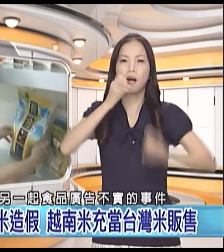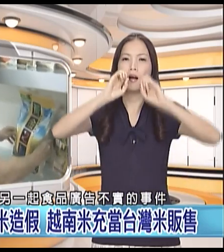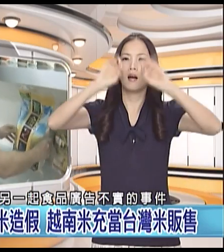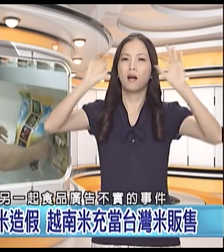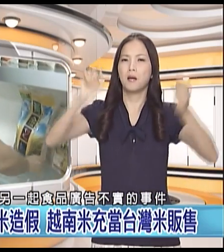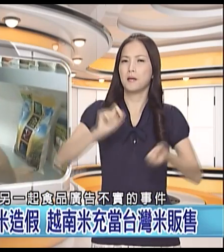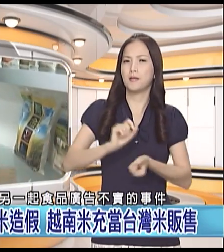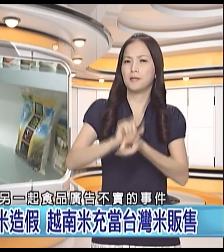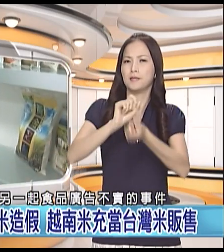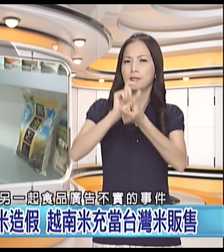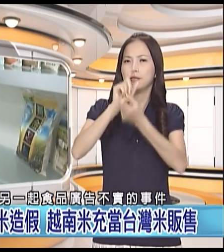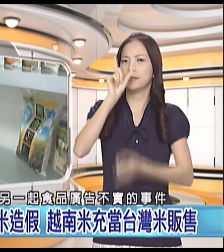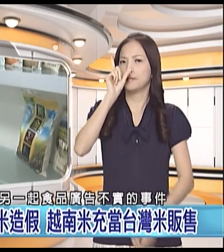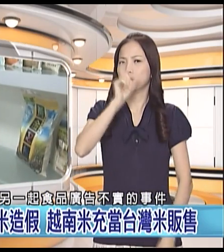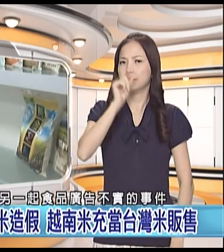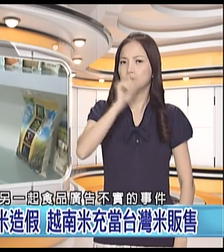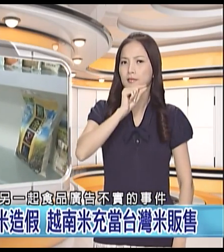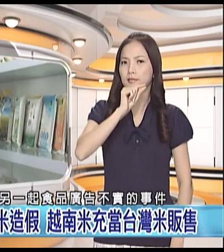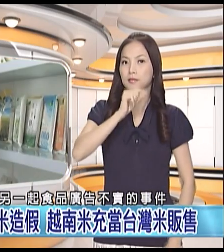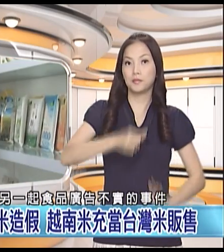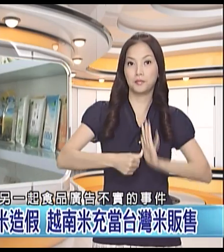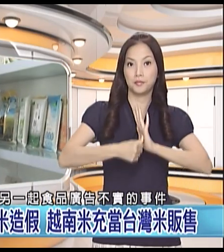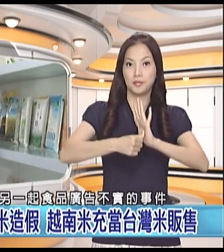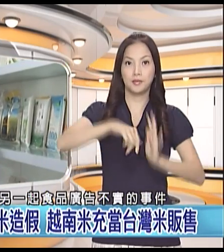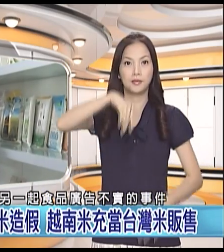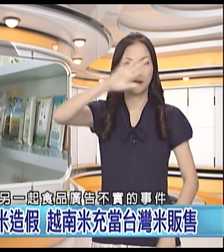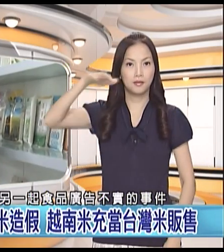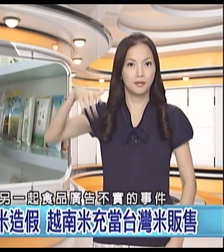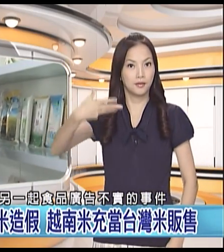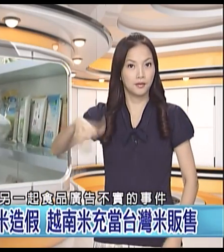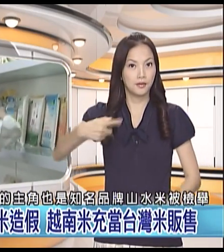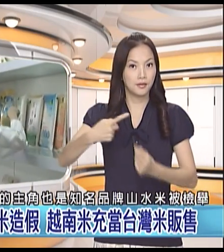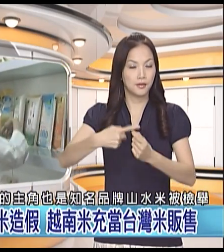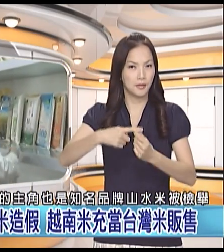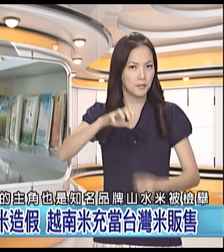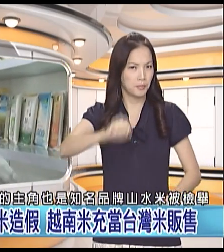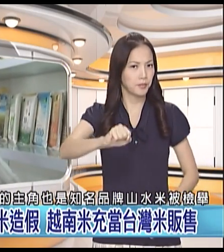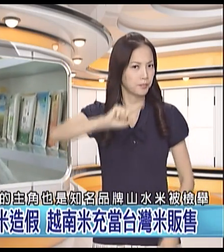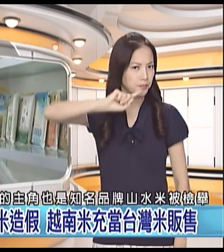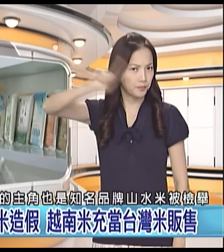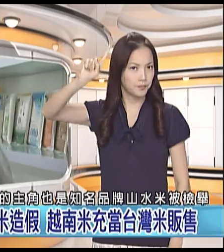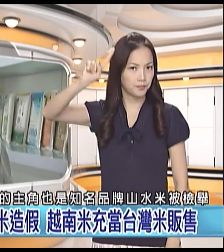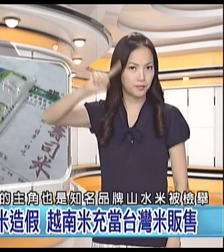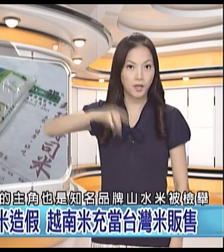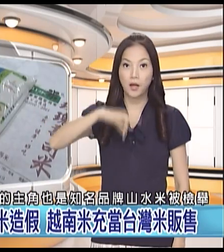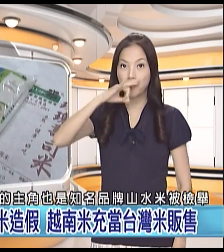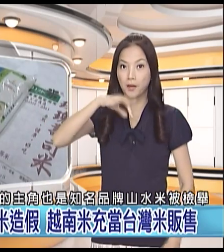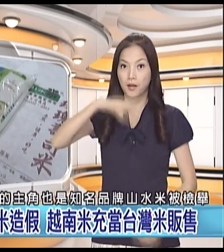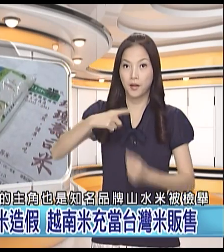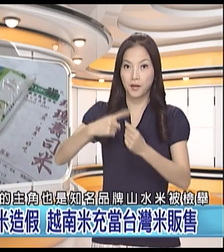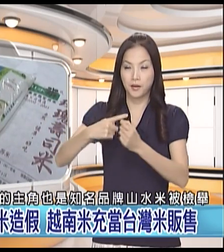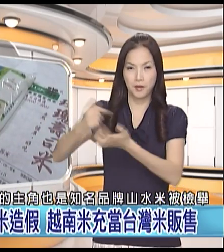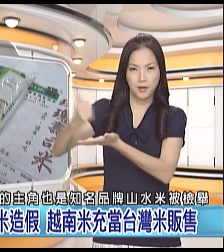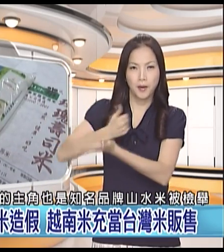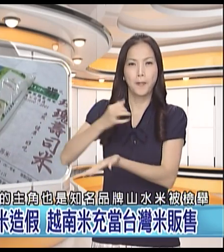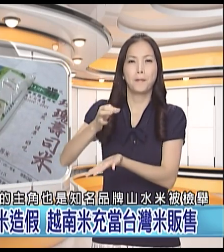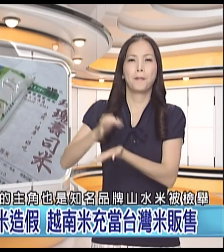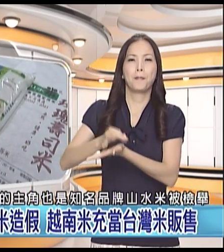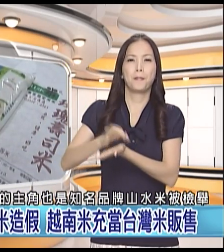外一起食品广告不实的事件。这次的主角也是知名品牌，山水米被检